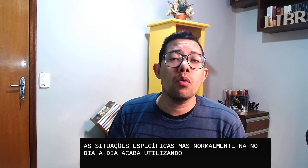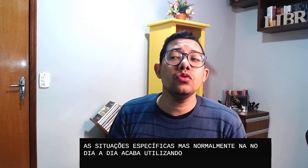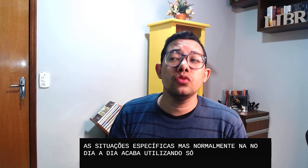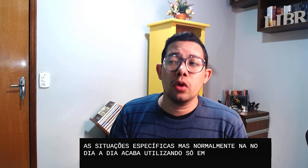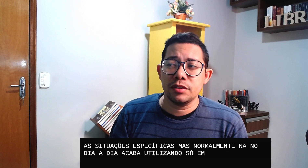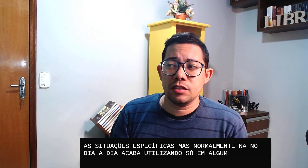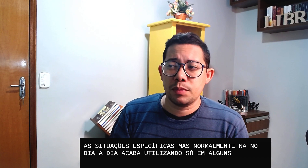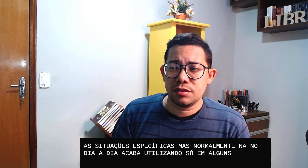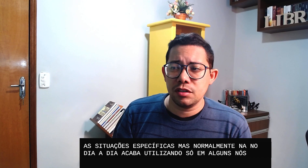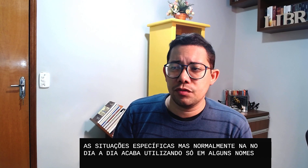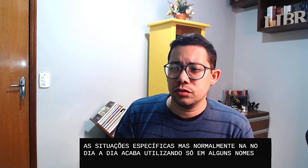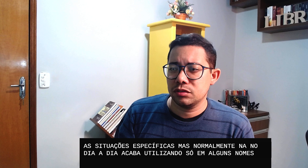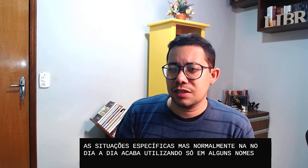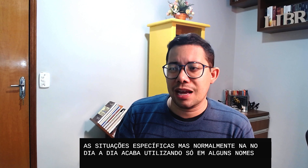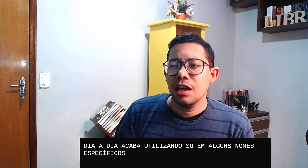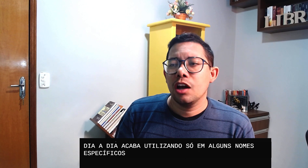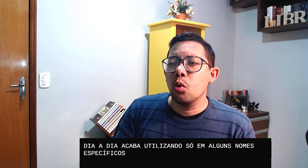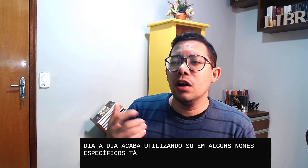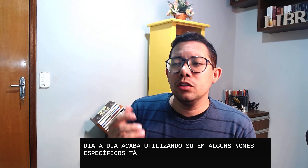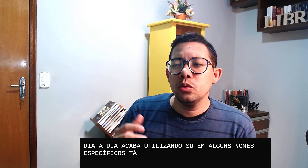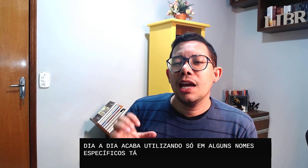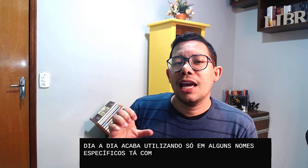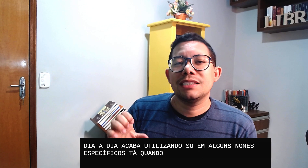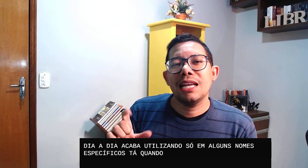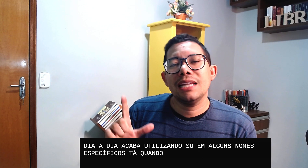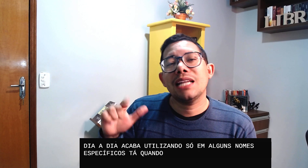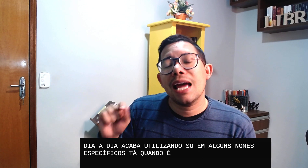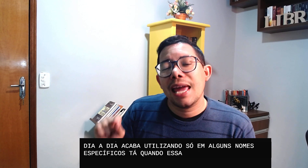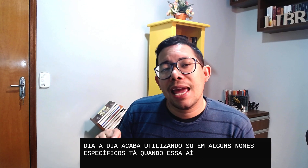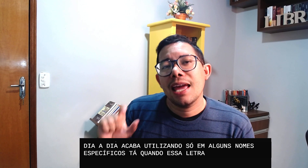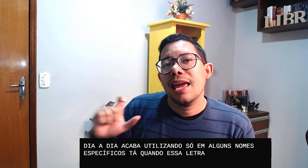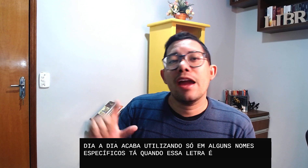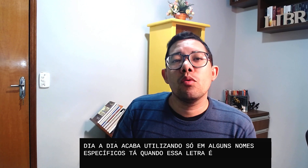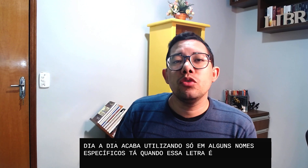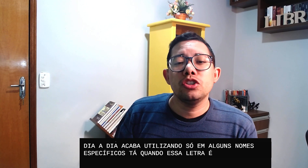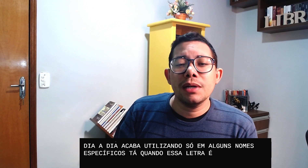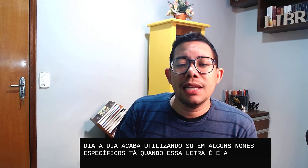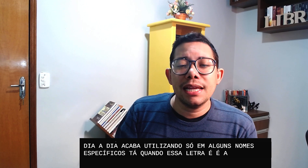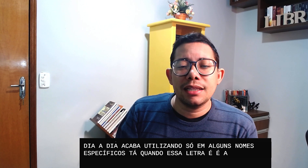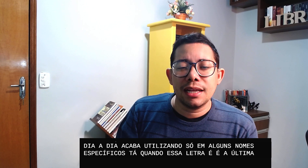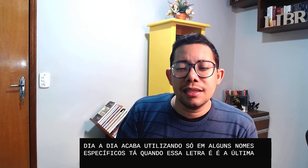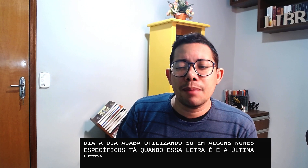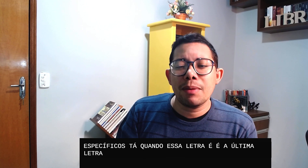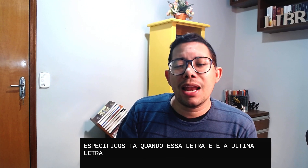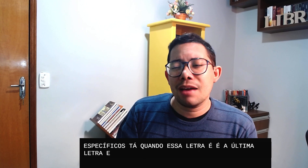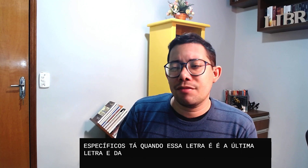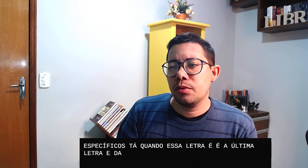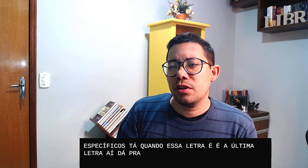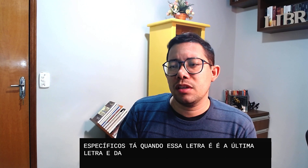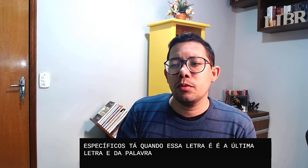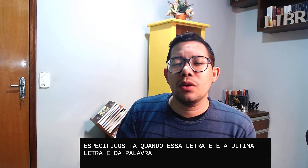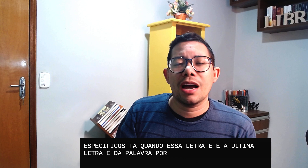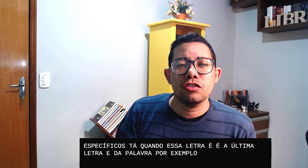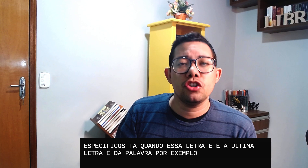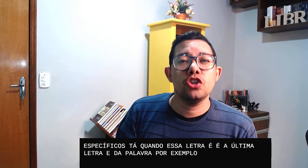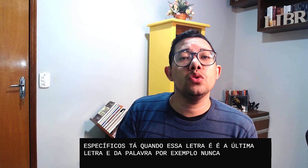alguns nomes específicos, tá? Quando essa letra é a última letra aí da palavra. Por exemplo, no caso de